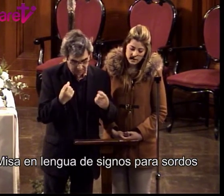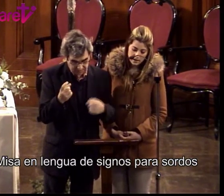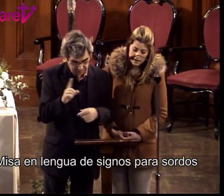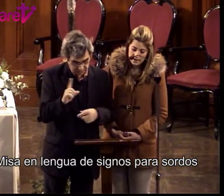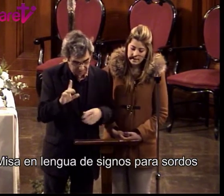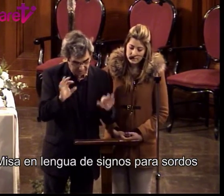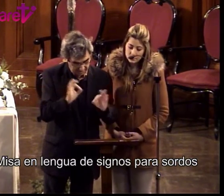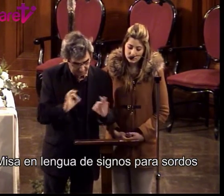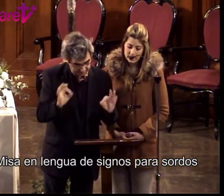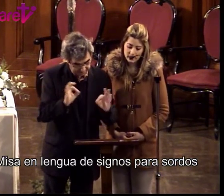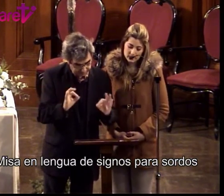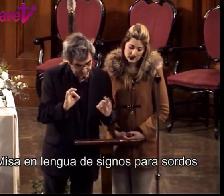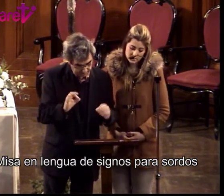en campos verdes.